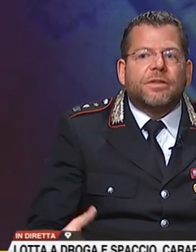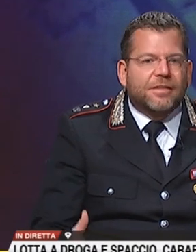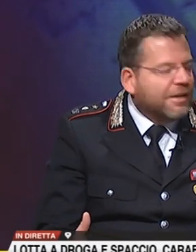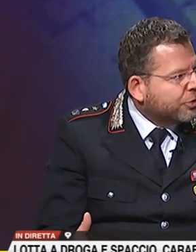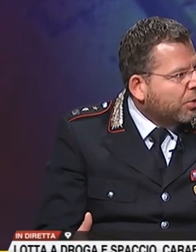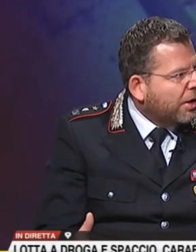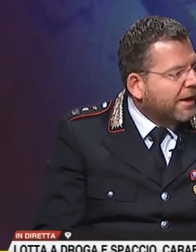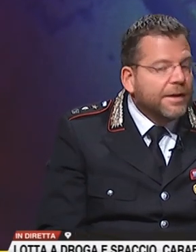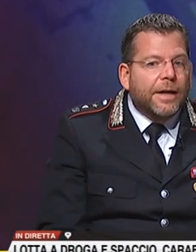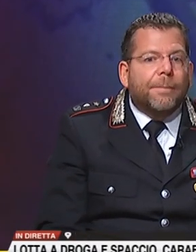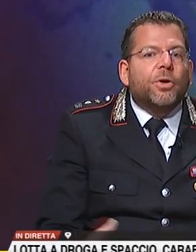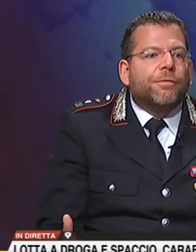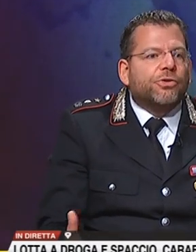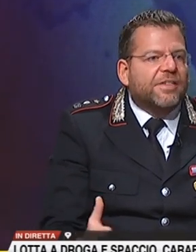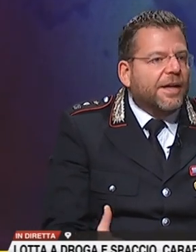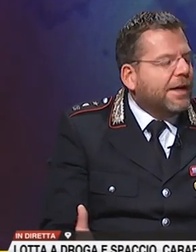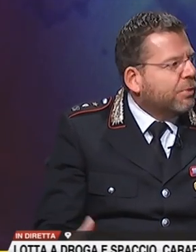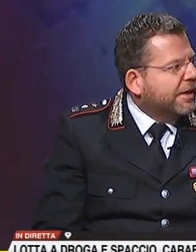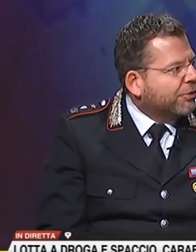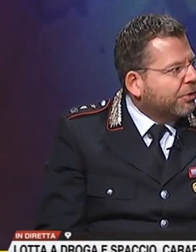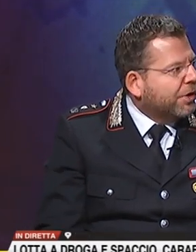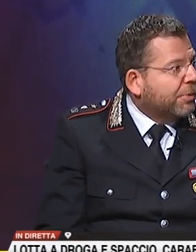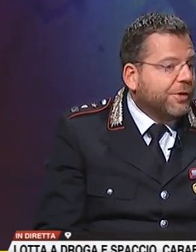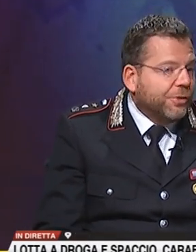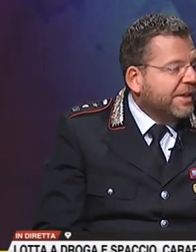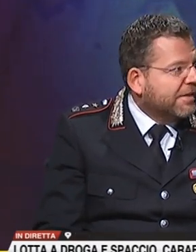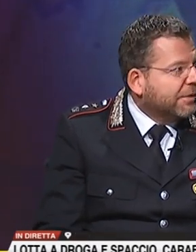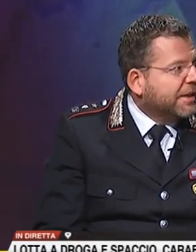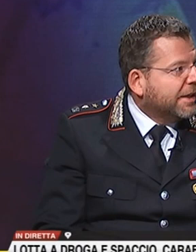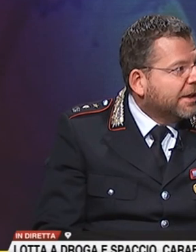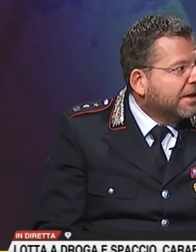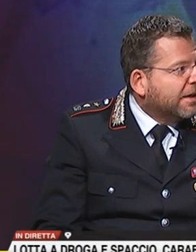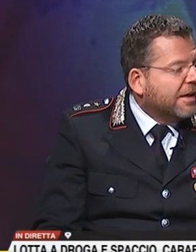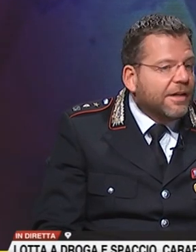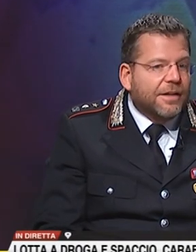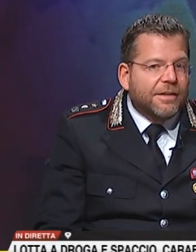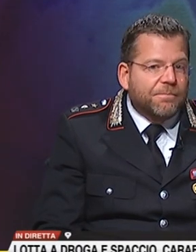frequentando, la scuola, e poi rivolgersi anche a quelli che sono i professionisti, quindi